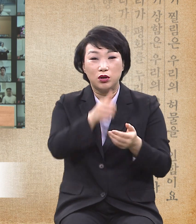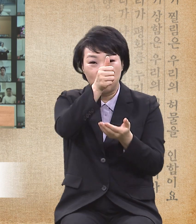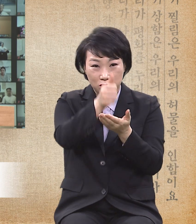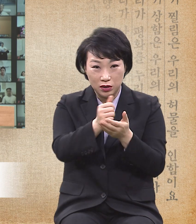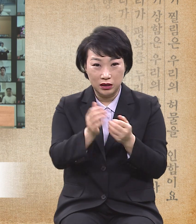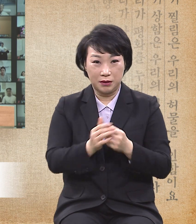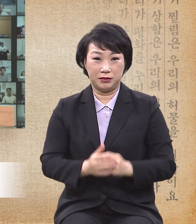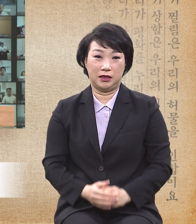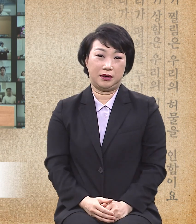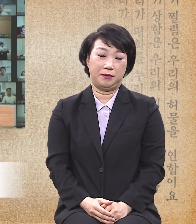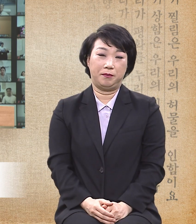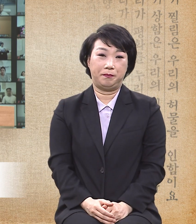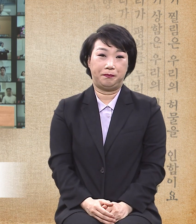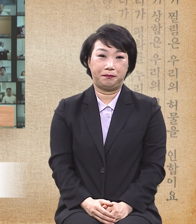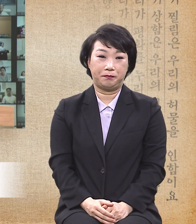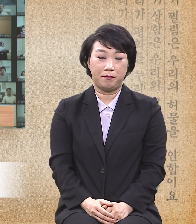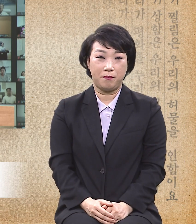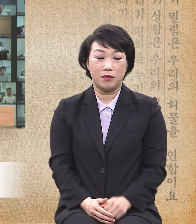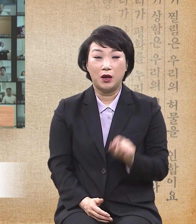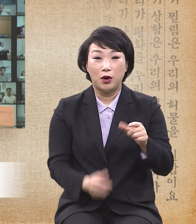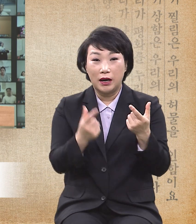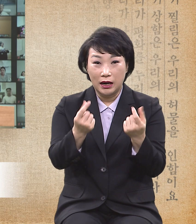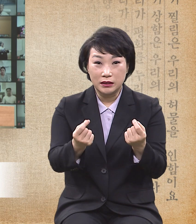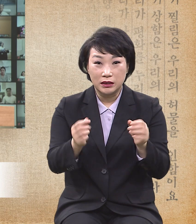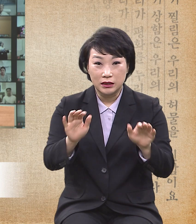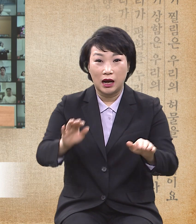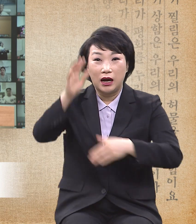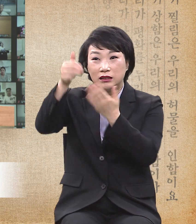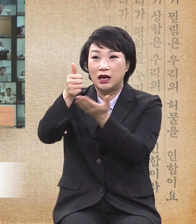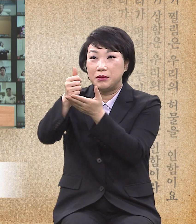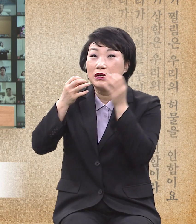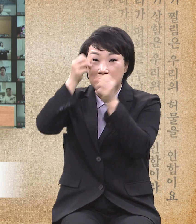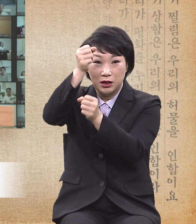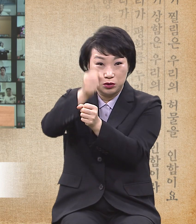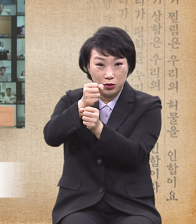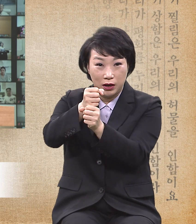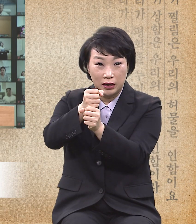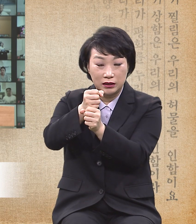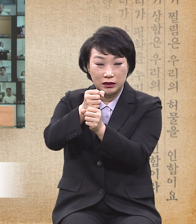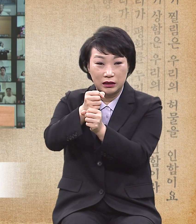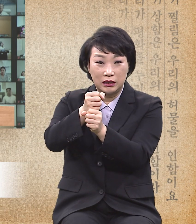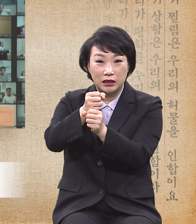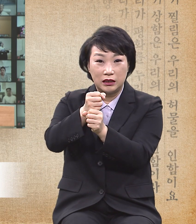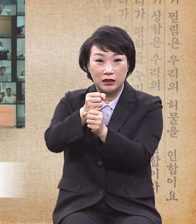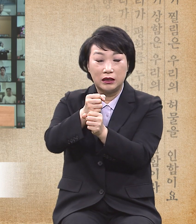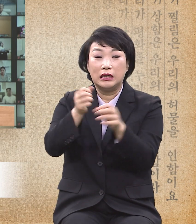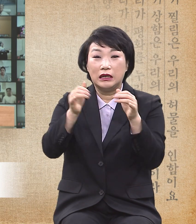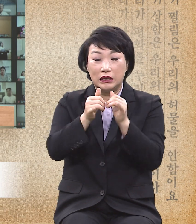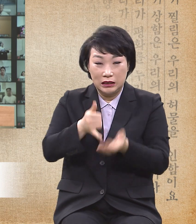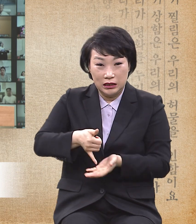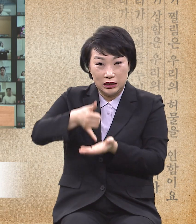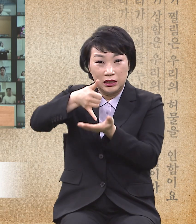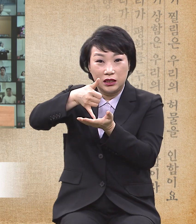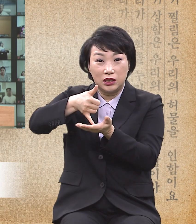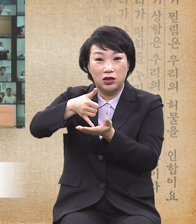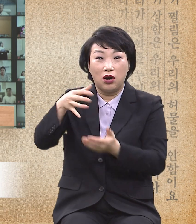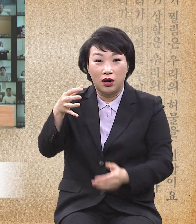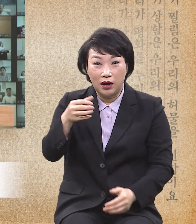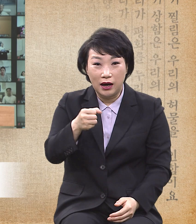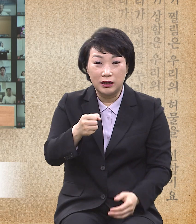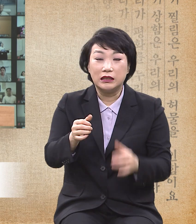이 말입니다. 이와 같이 하나님께서 창조한 이 인격을